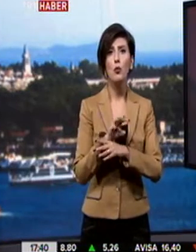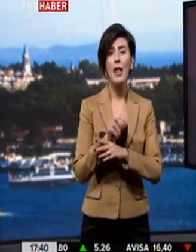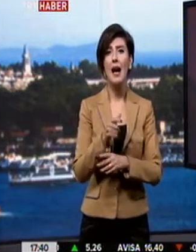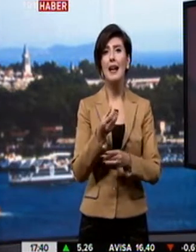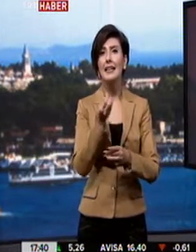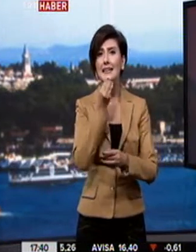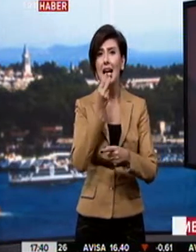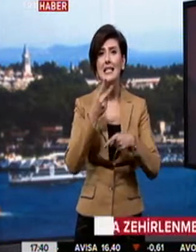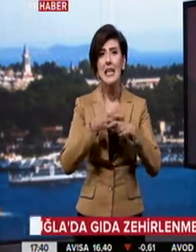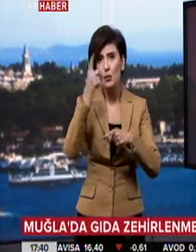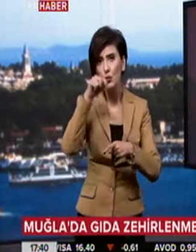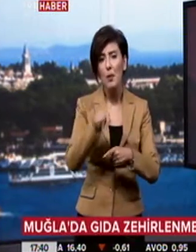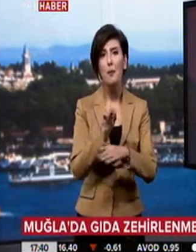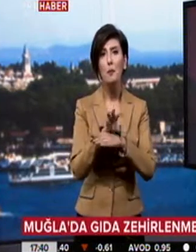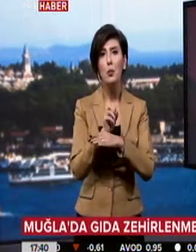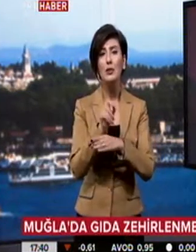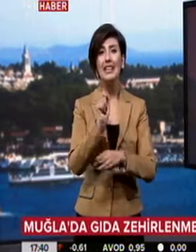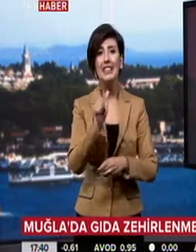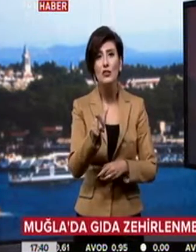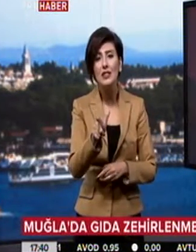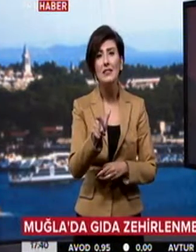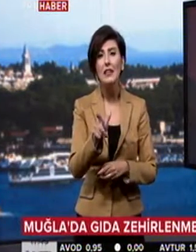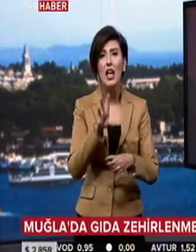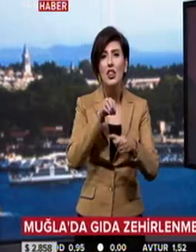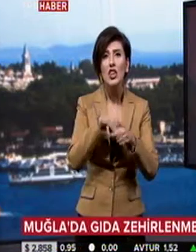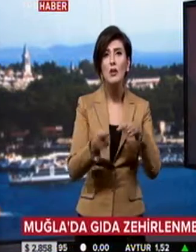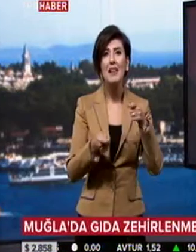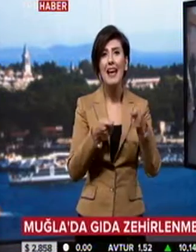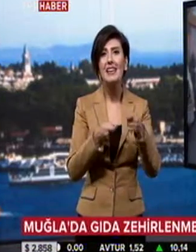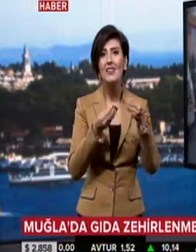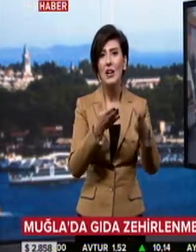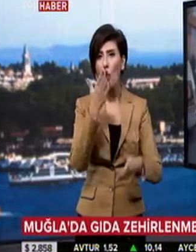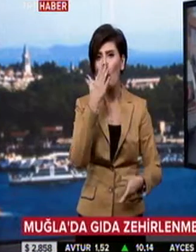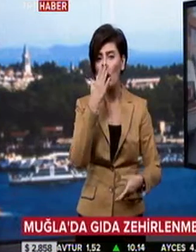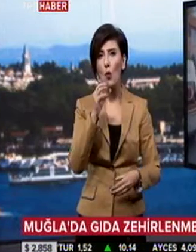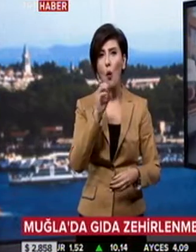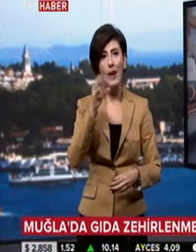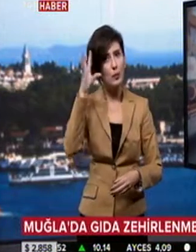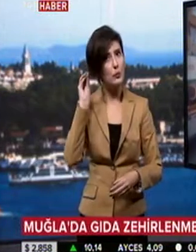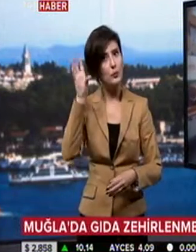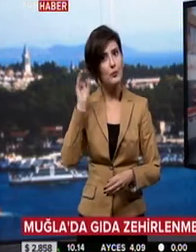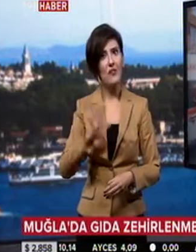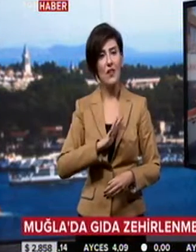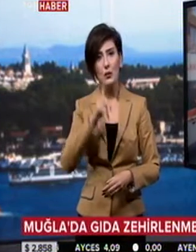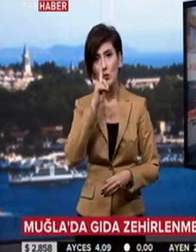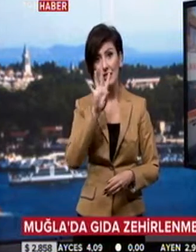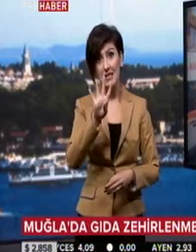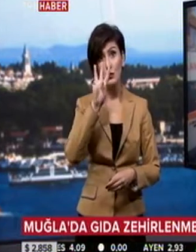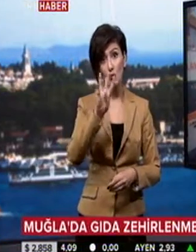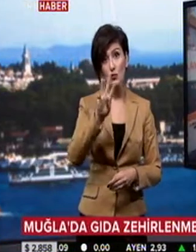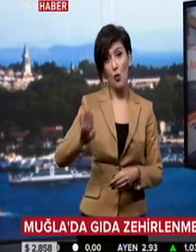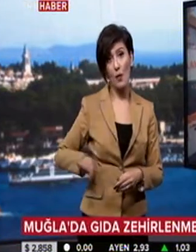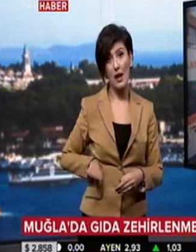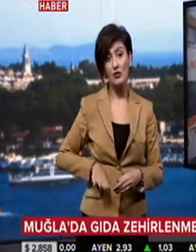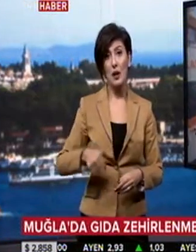Muğla'da gıda zehirlenmesi. Muğla'nın ilçelerinde taşımalı eğitim verilen okullarda öğrenim gören